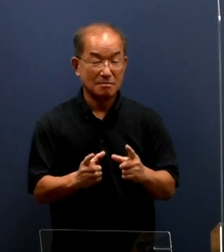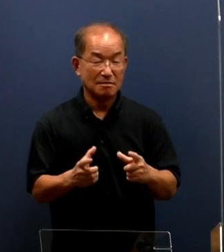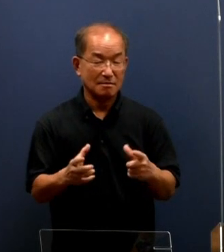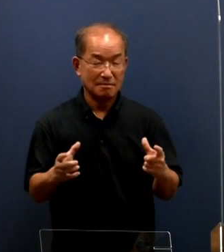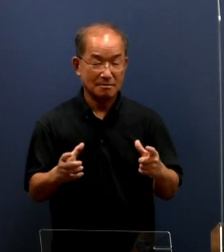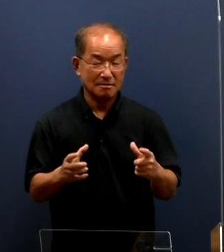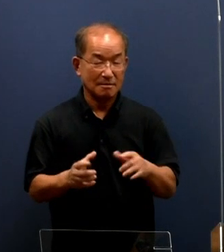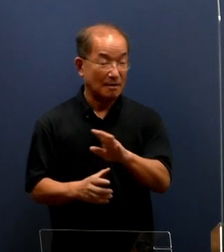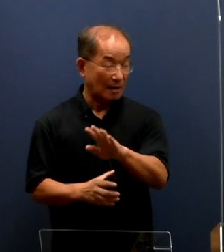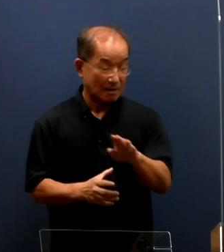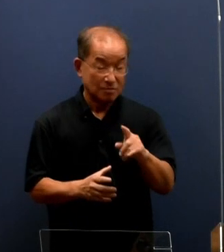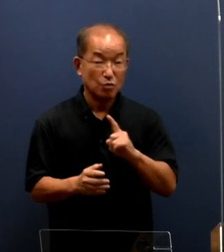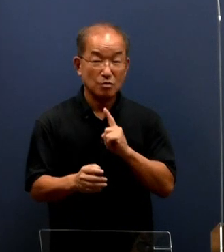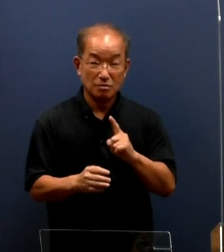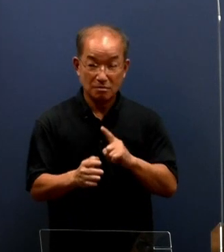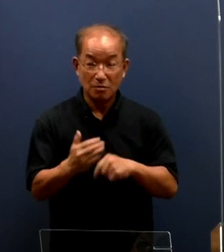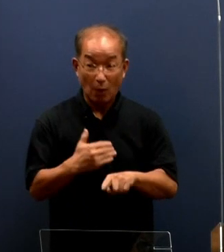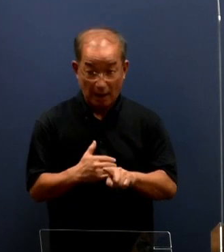のは、